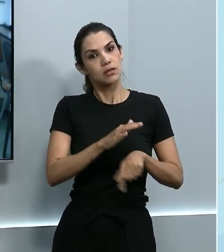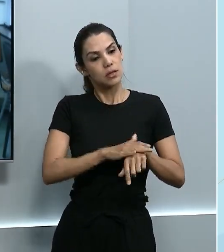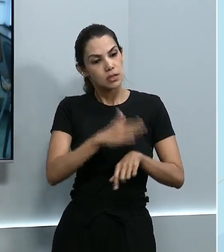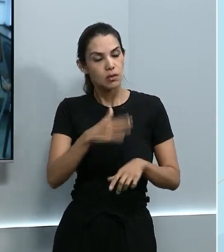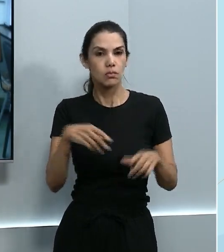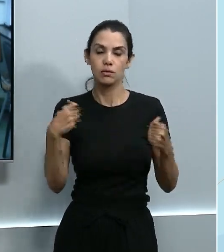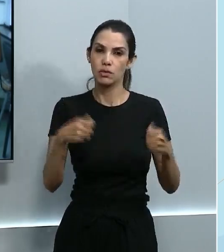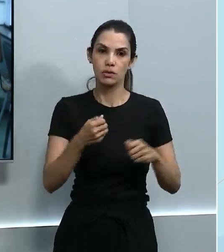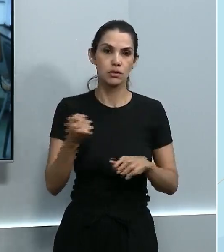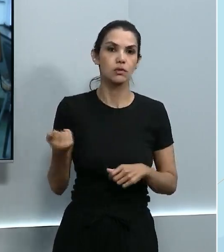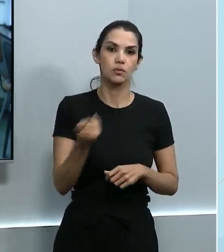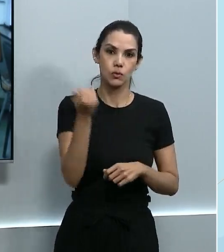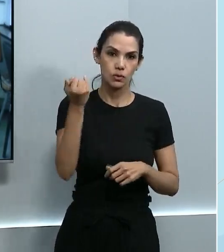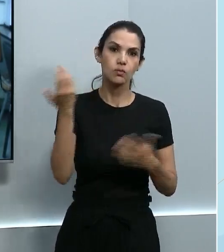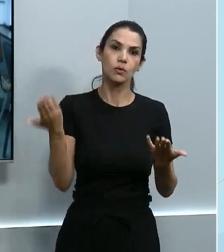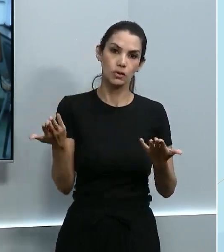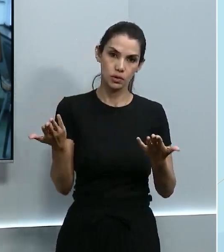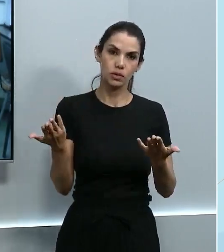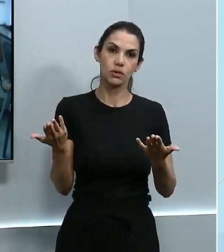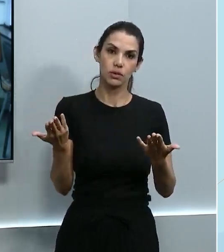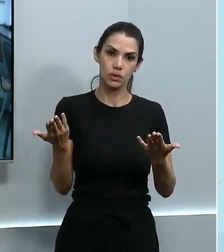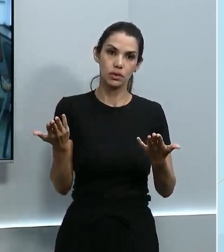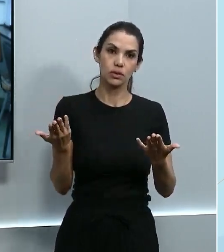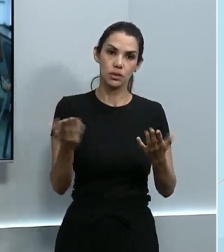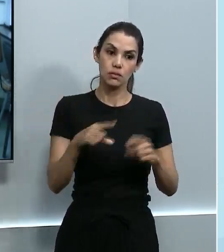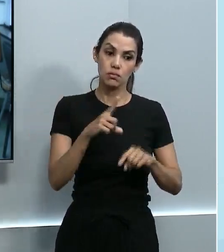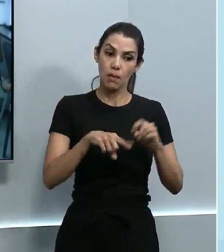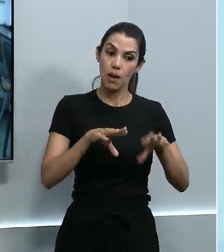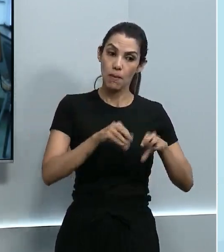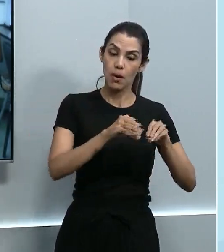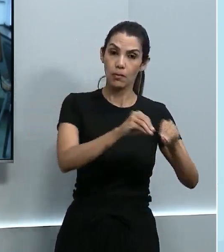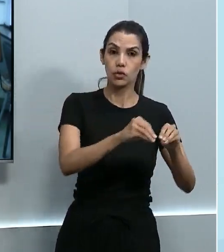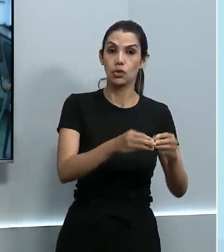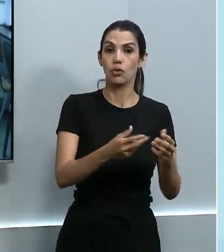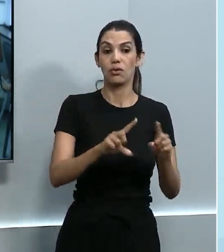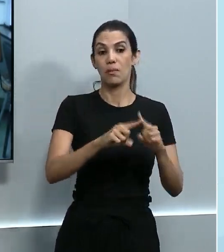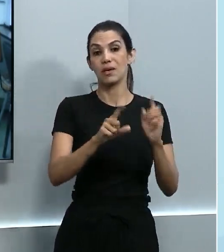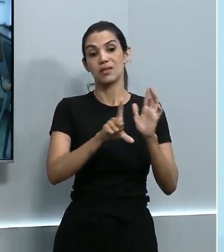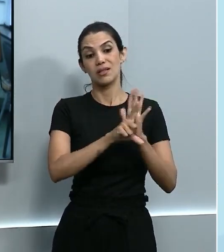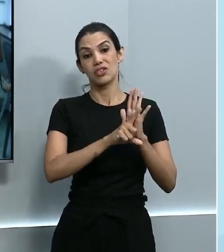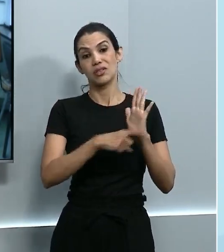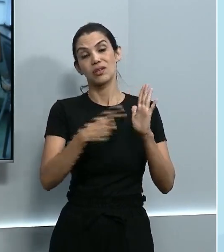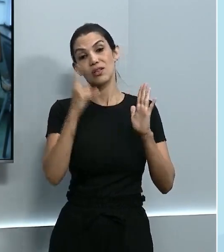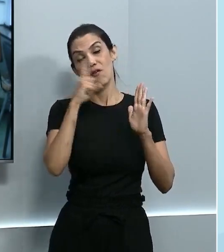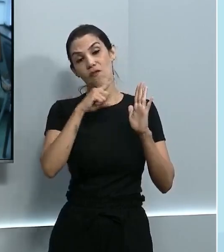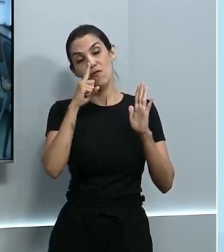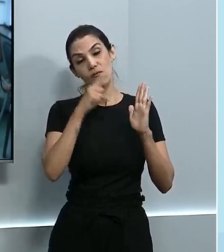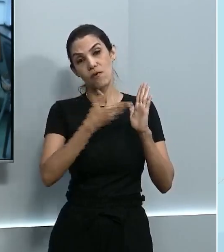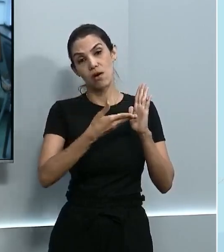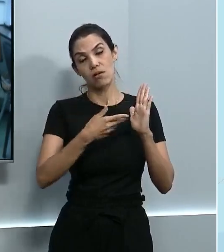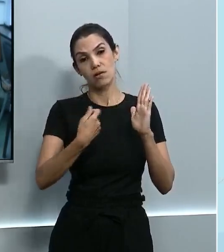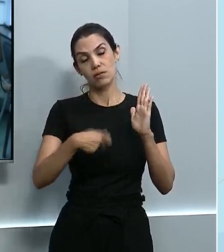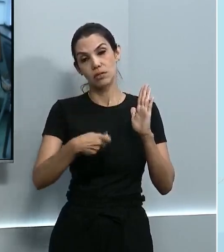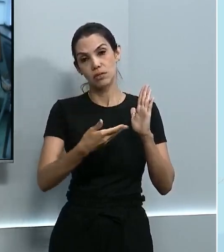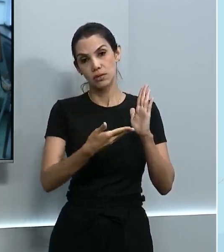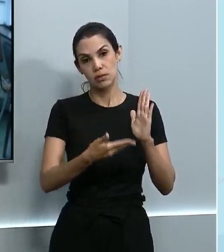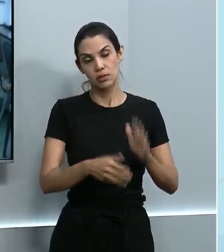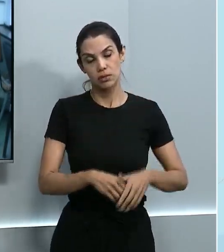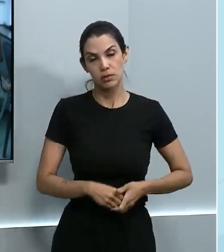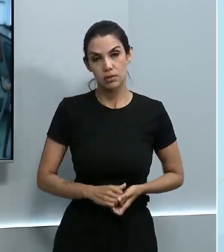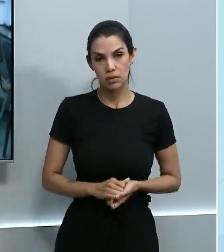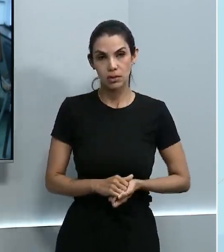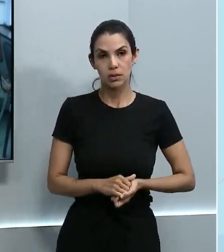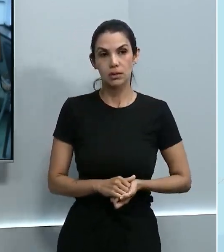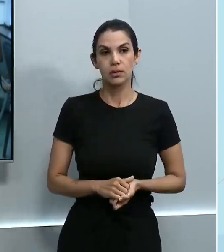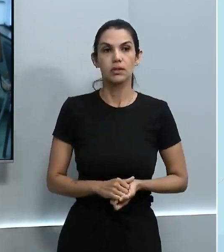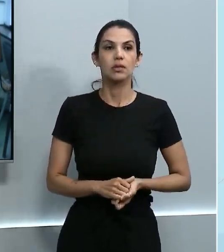laboratórios que manipulam agentes perigosos e que ainda a legislação está aquém dessa fiscalização, né? Bom, a